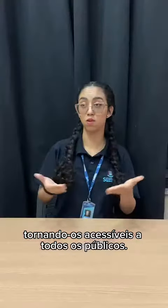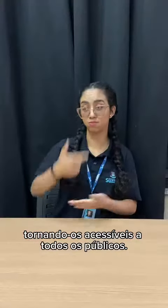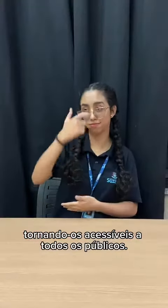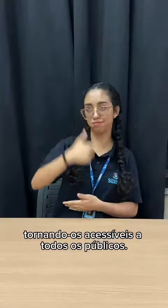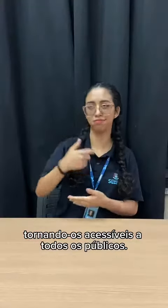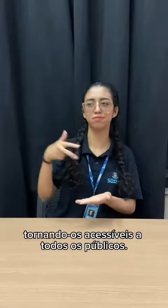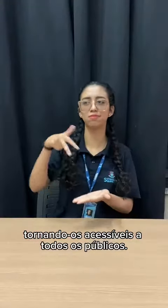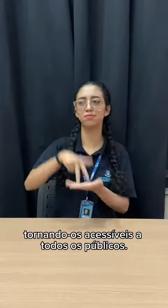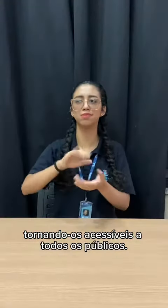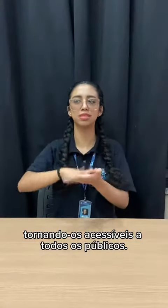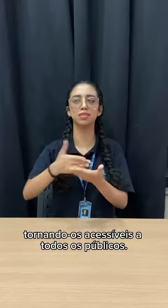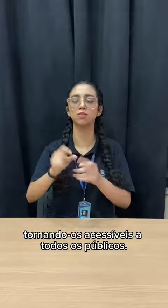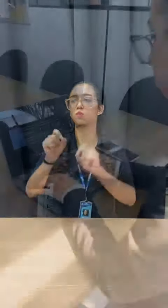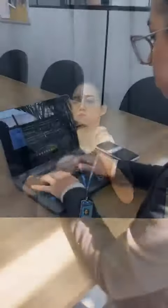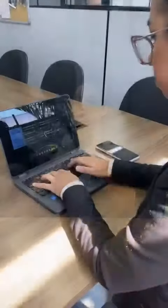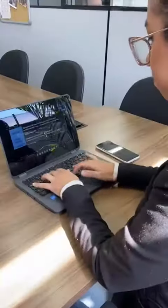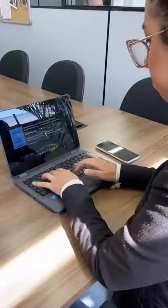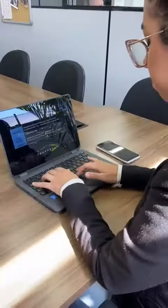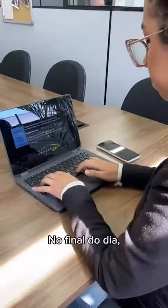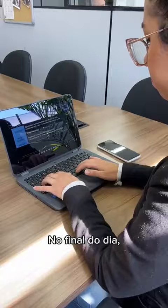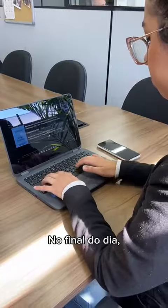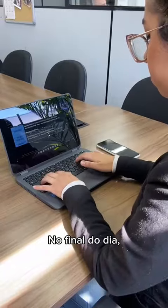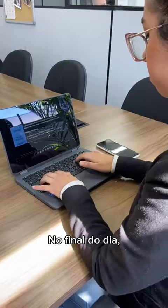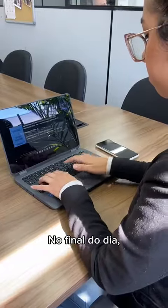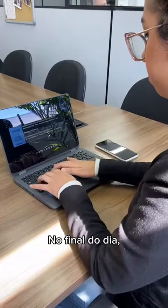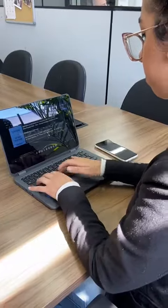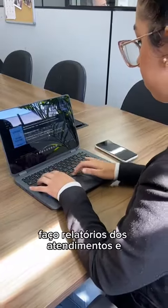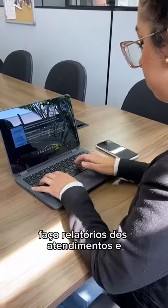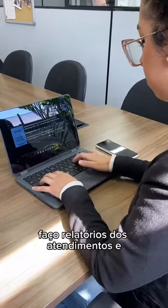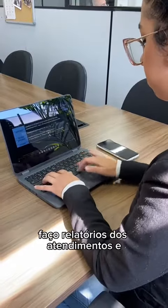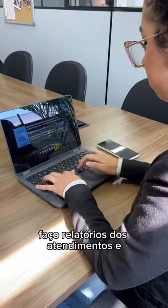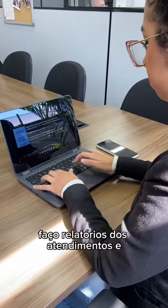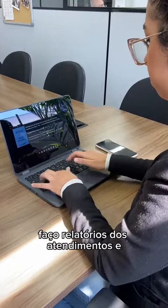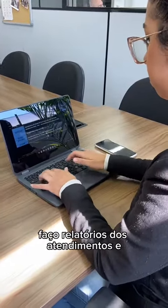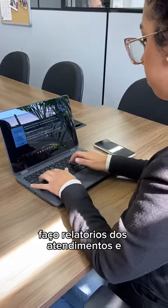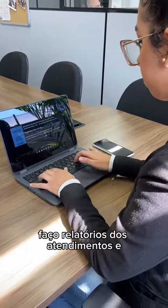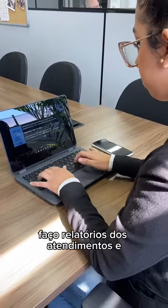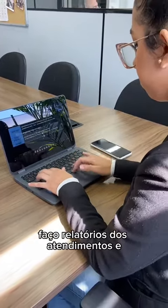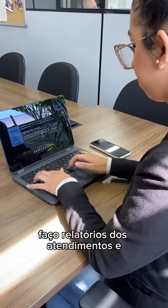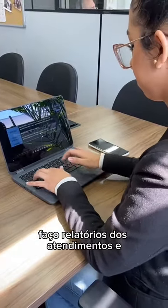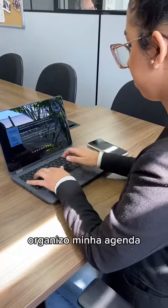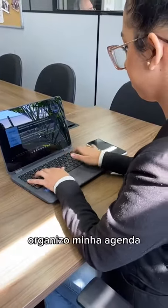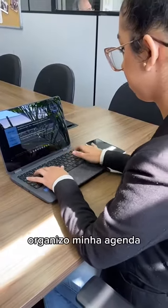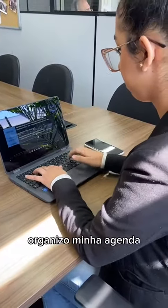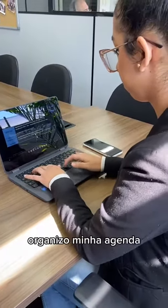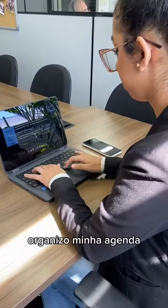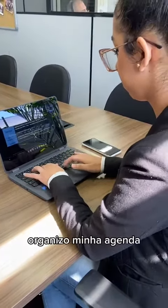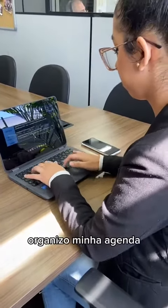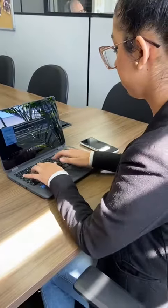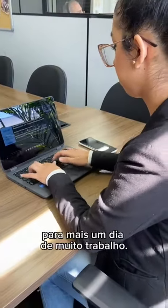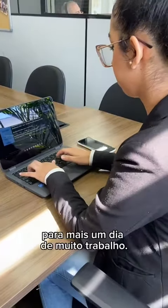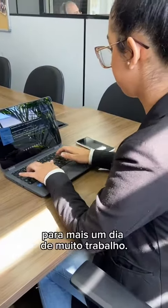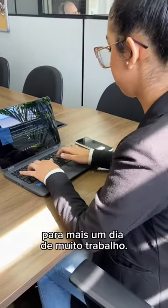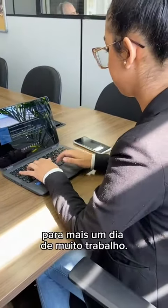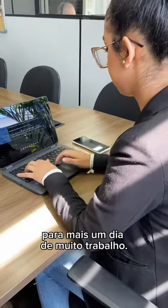acessíveis a todos os públicos. No final do dia, faço relatórios dos atendimentos e organizo minha agenda para mais um dia